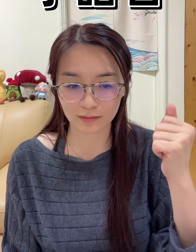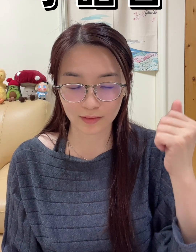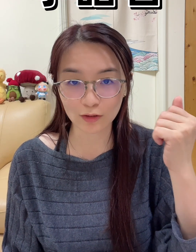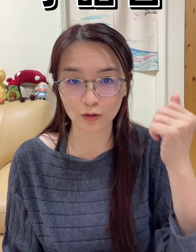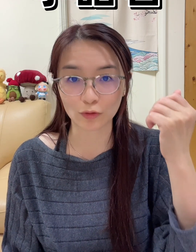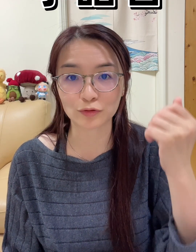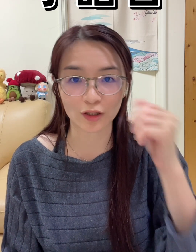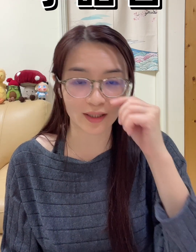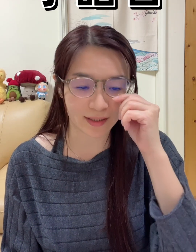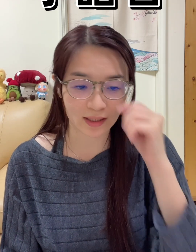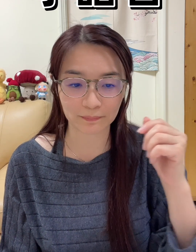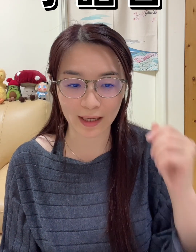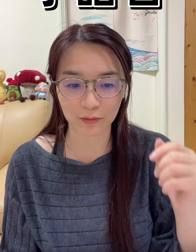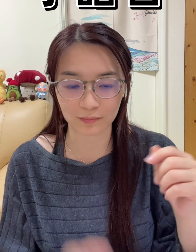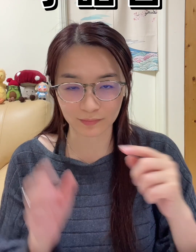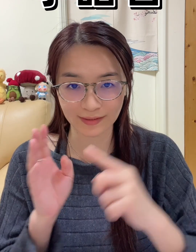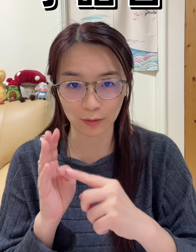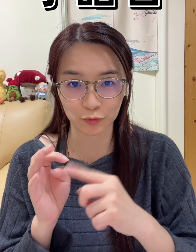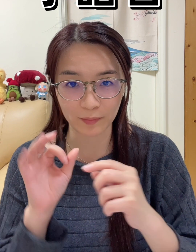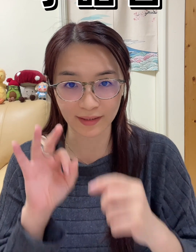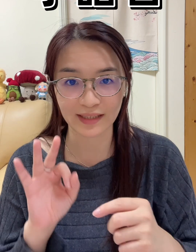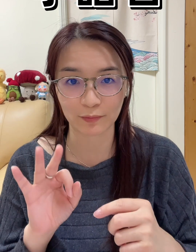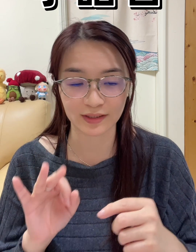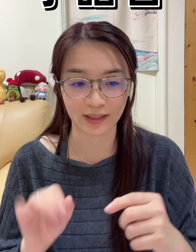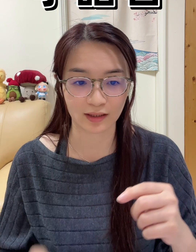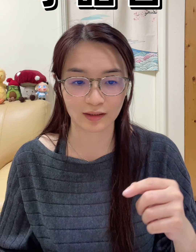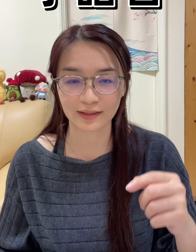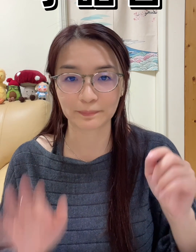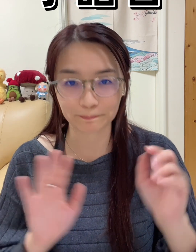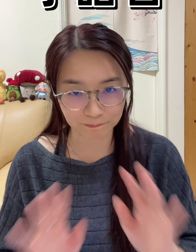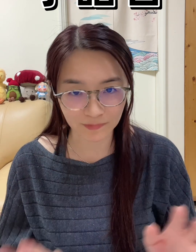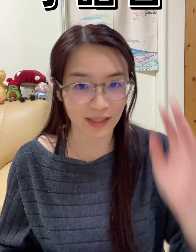呢個動作呢已經包含手語名呢三個字嘅，即係唔